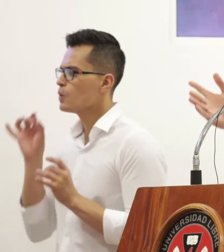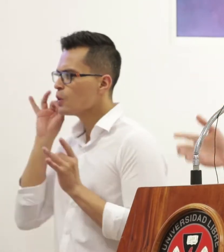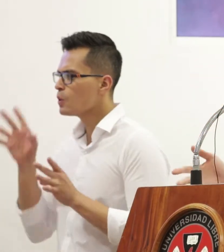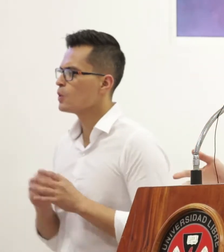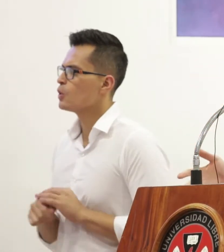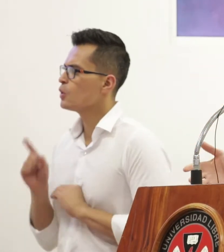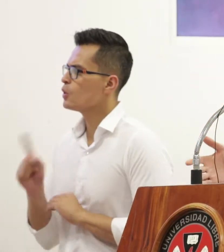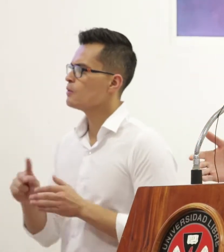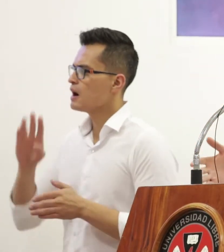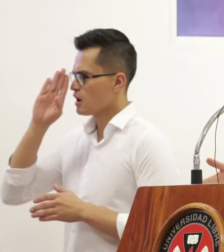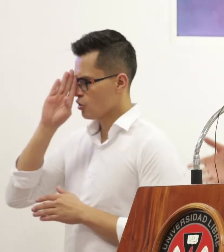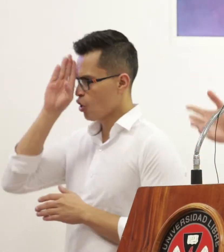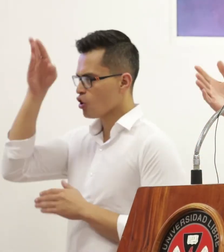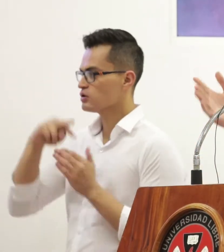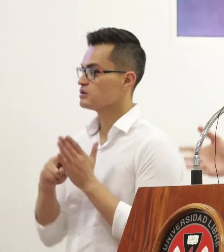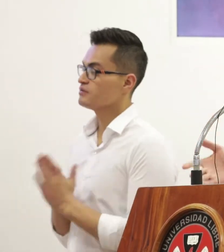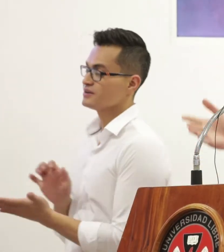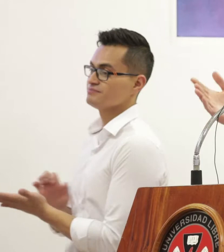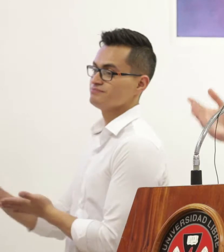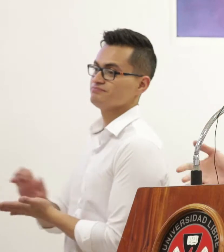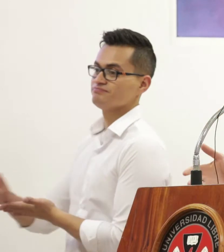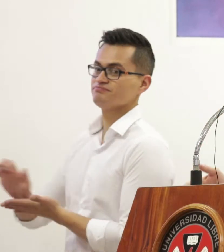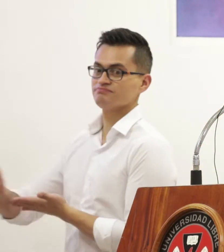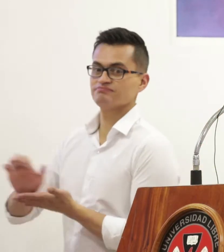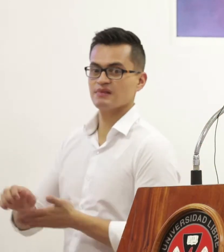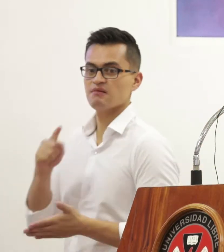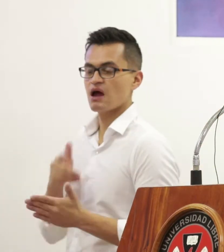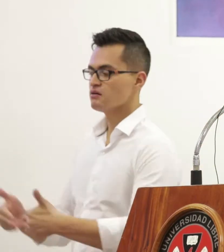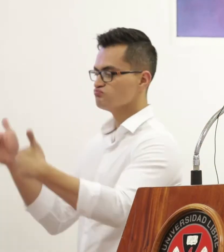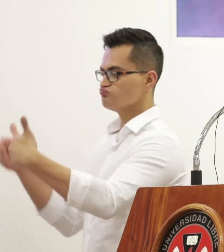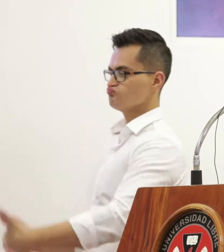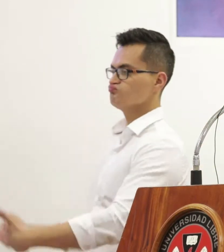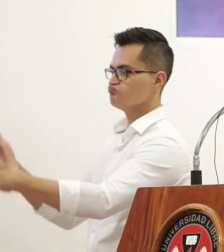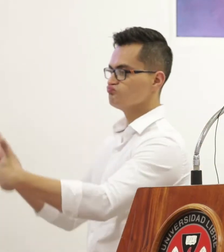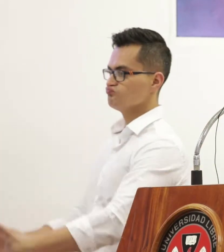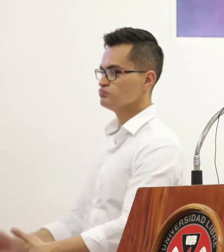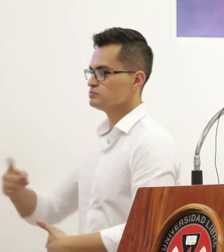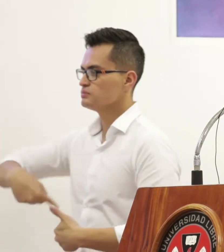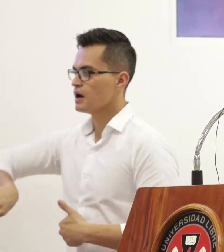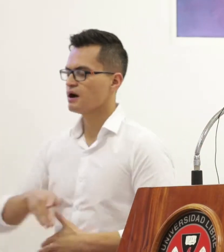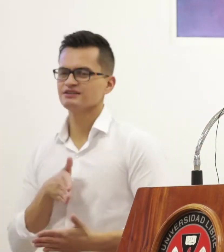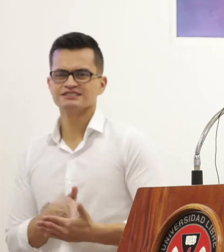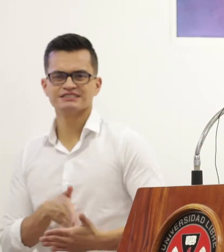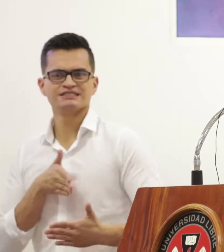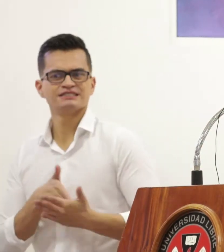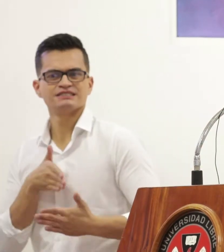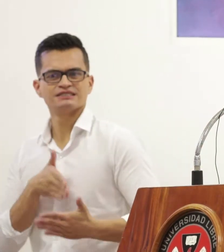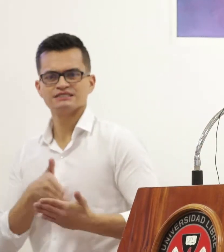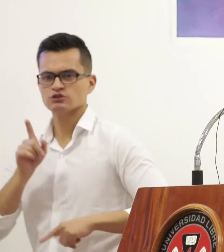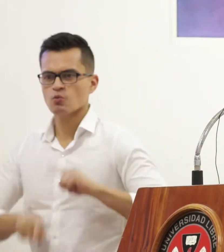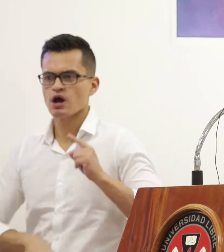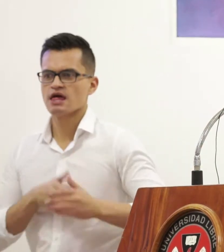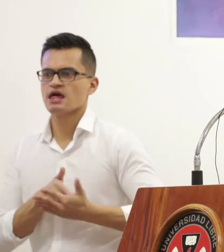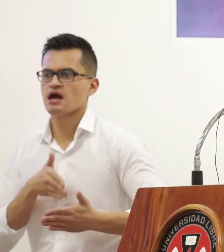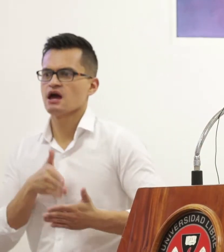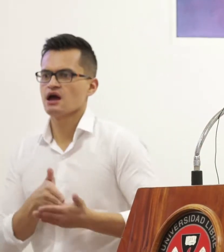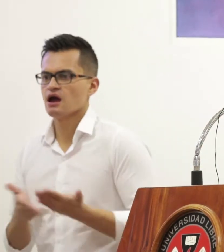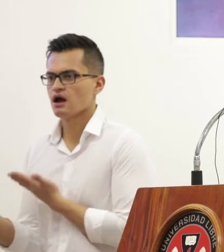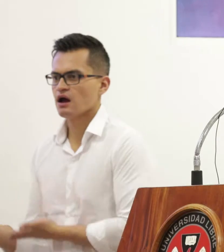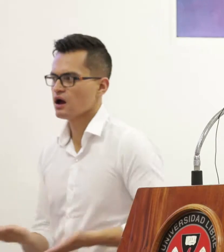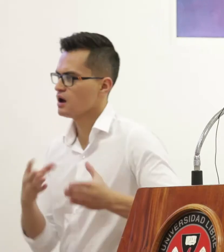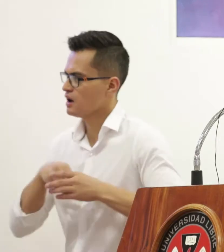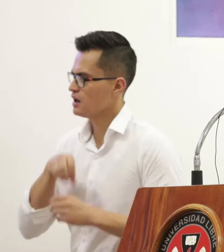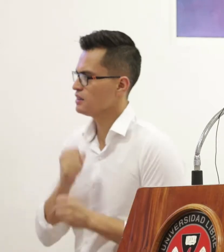a rechazar y a ponerle talanqueras a las posibilidades de las personas con discapacidad para que sean funcionarios del